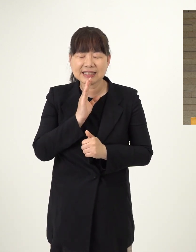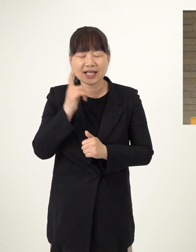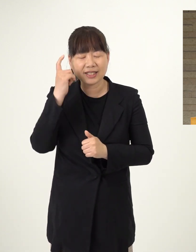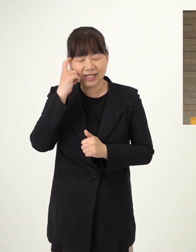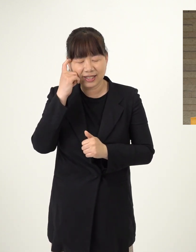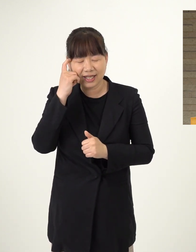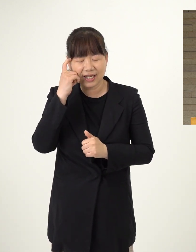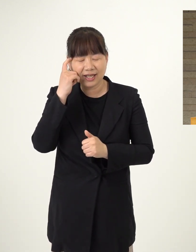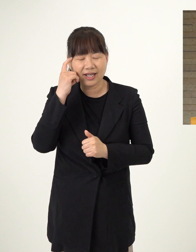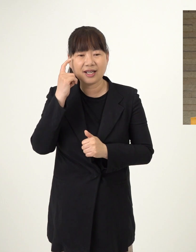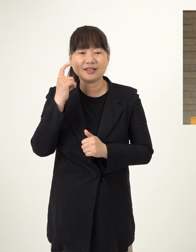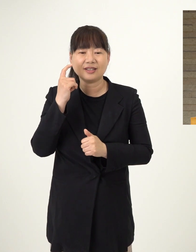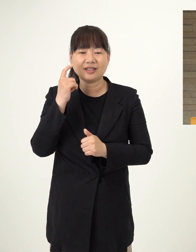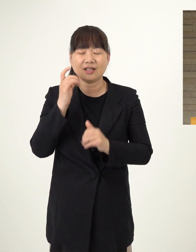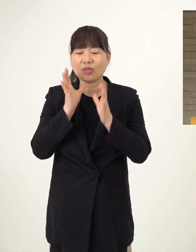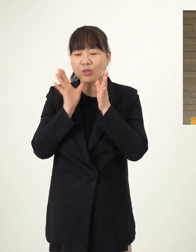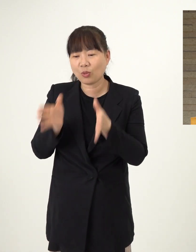속죠.